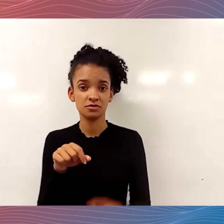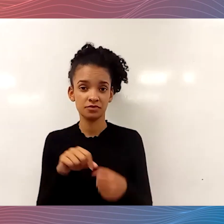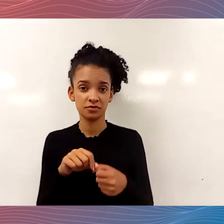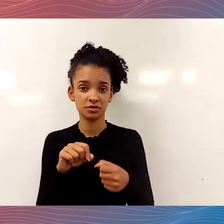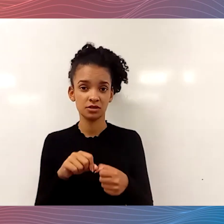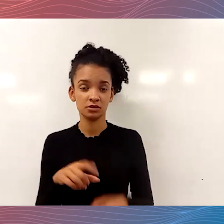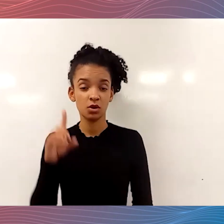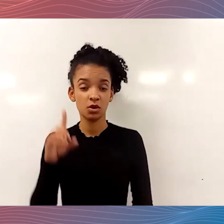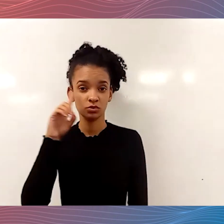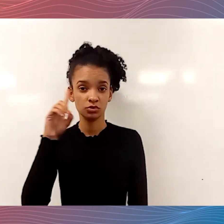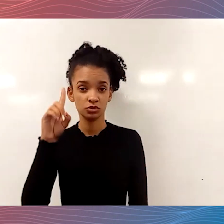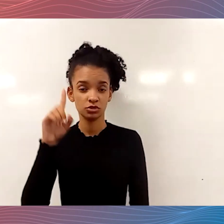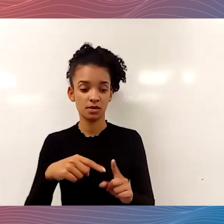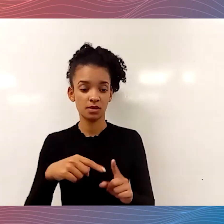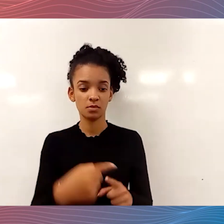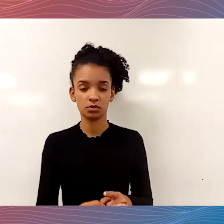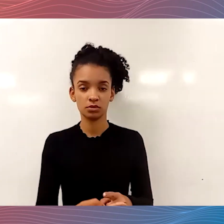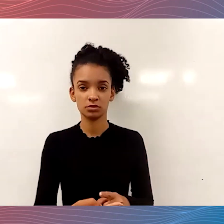da derrota,